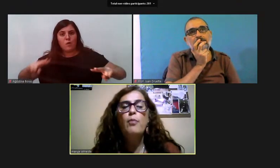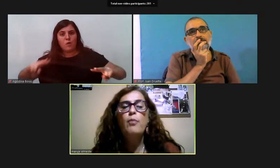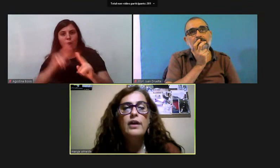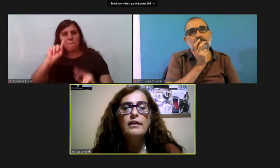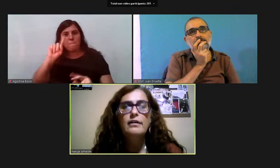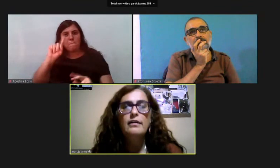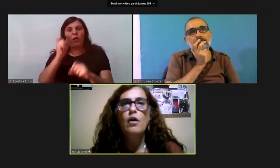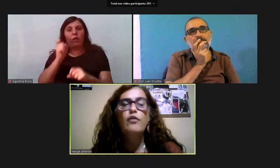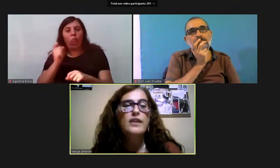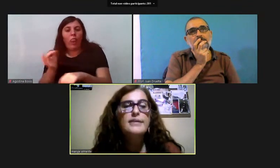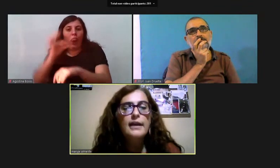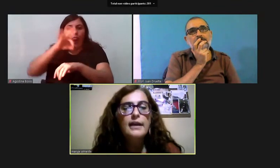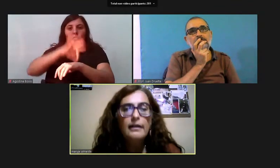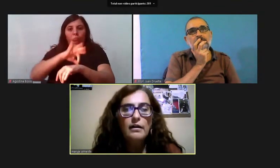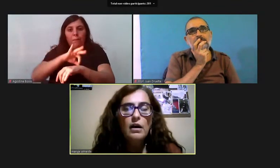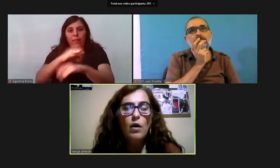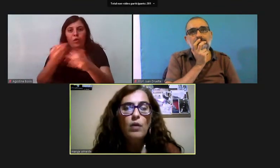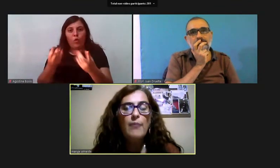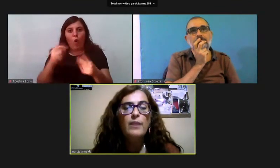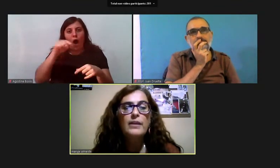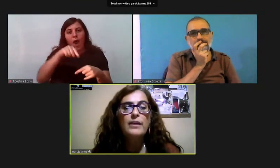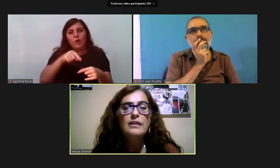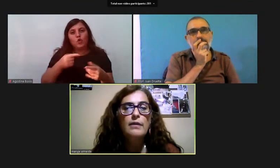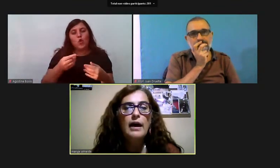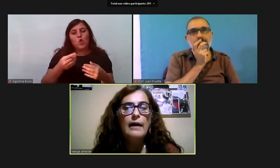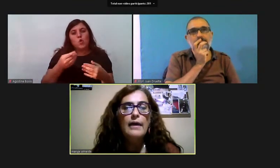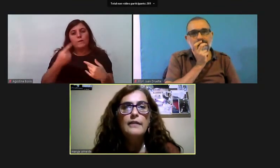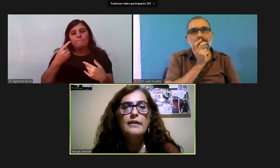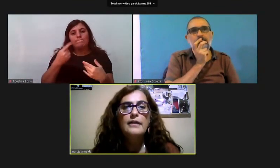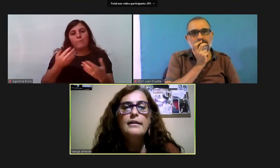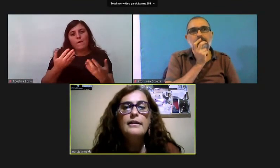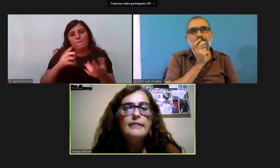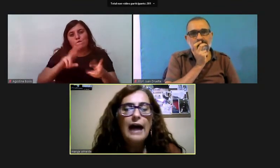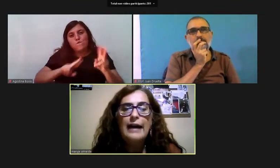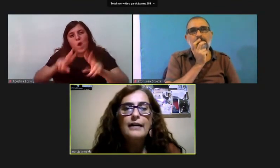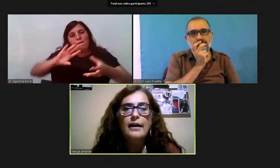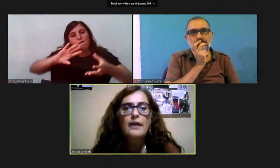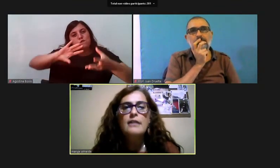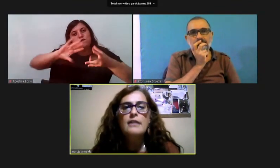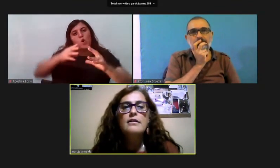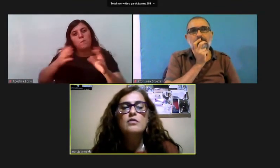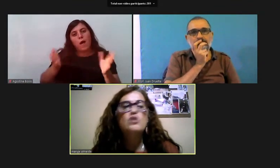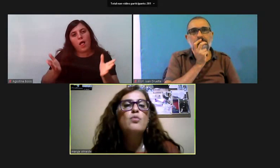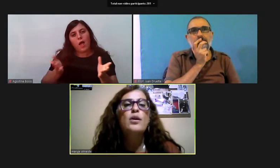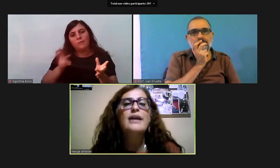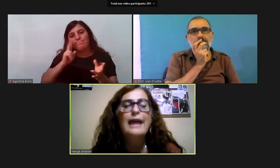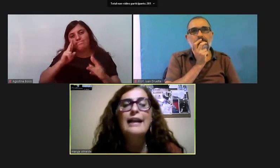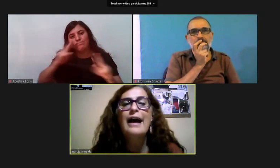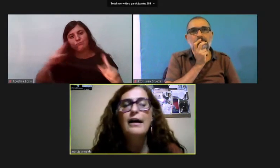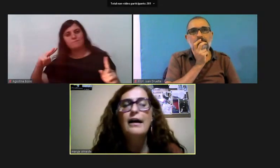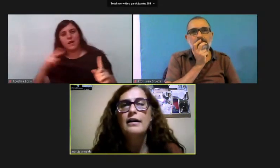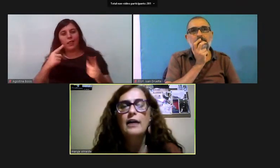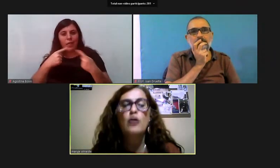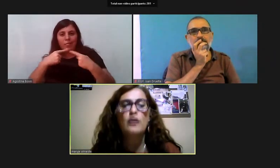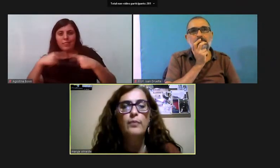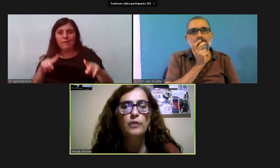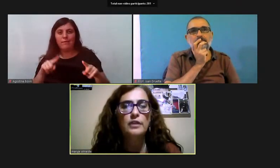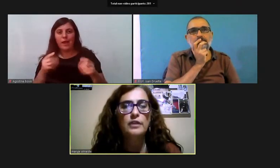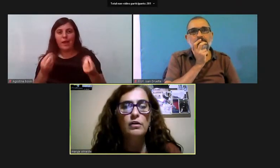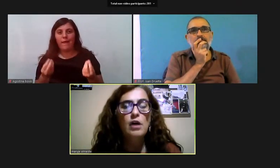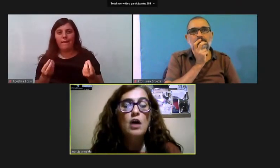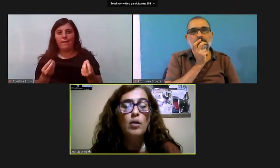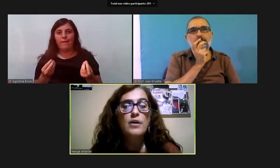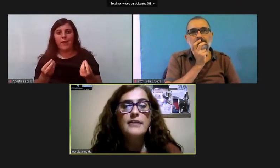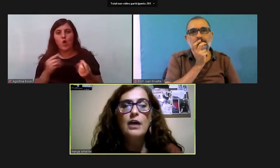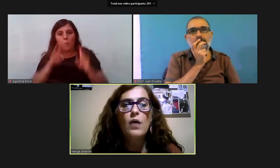menos poder ofrecer una perspectiva distinta a la que se supone que es la que corresponde,